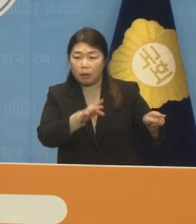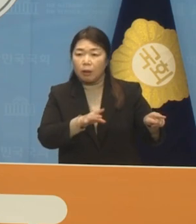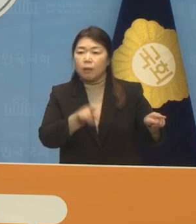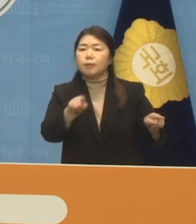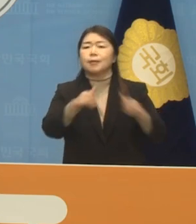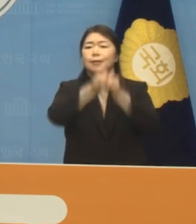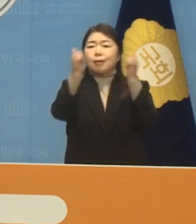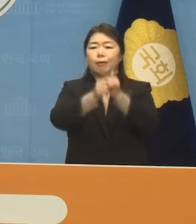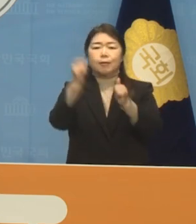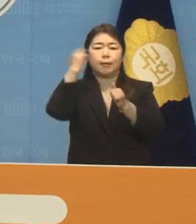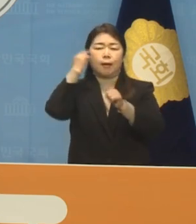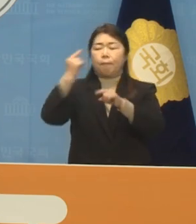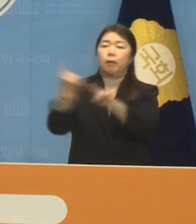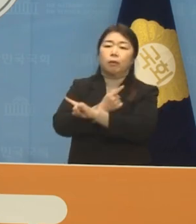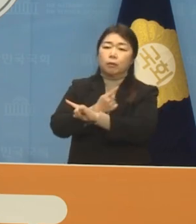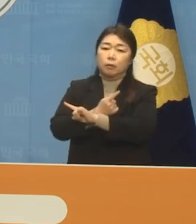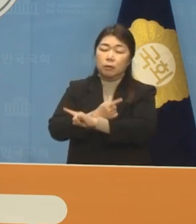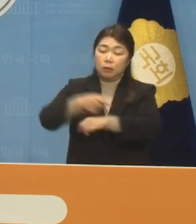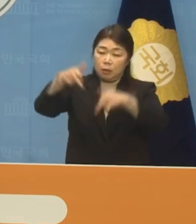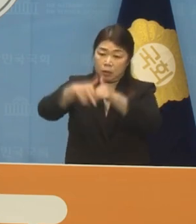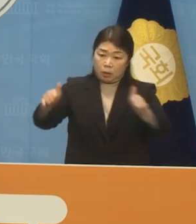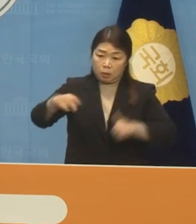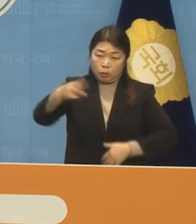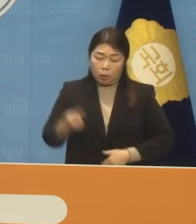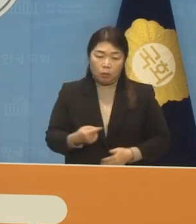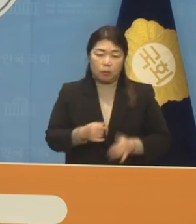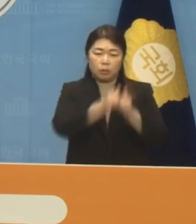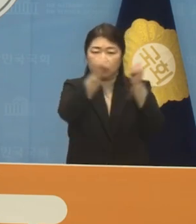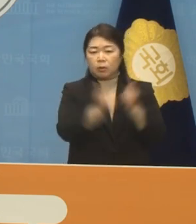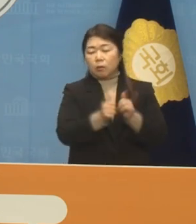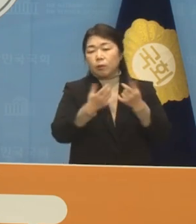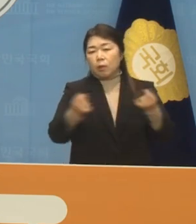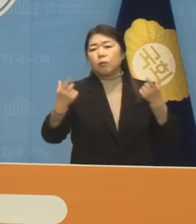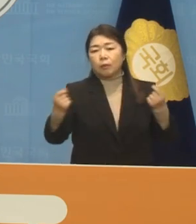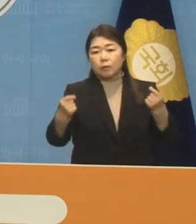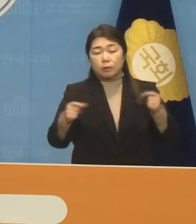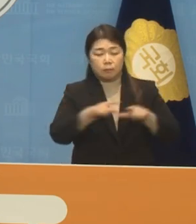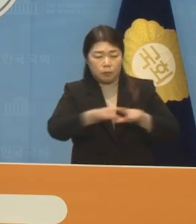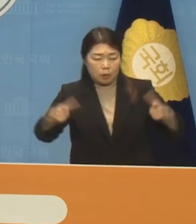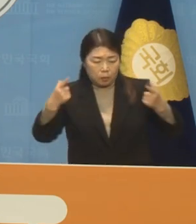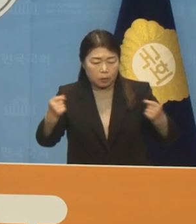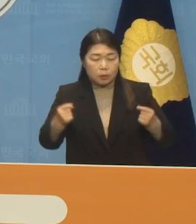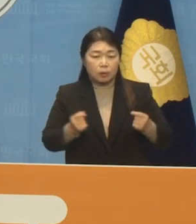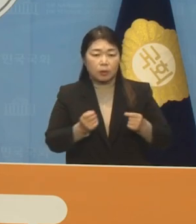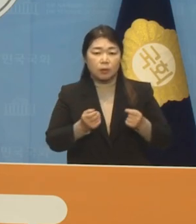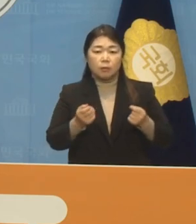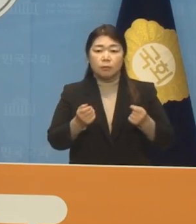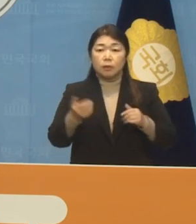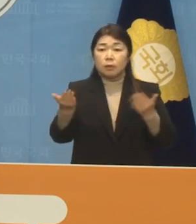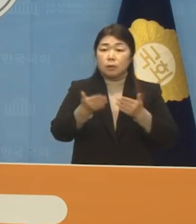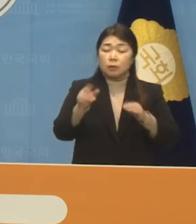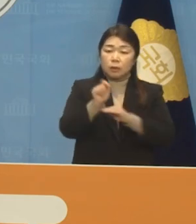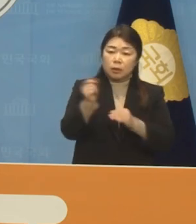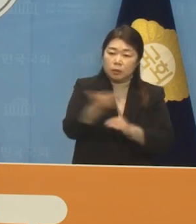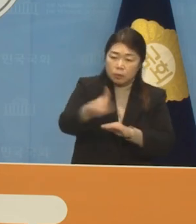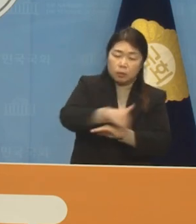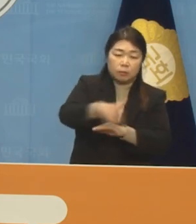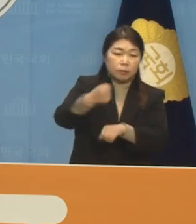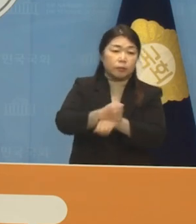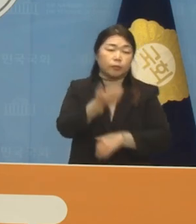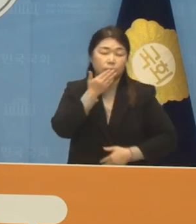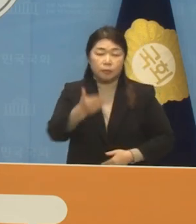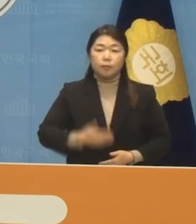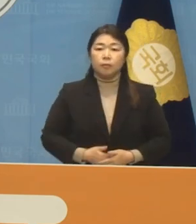반드시 바꿔서 장애인도 시민으로 일상으로 출근할 수 있는 출근길에